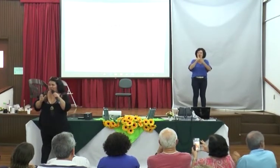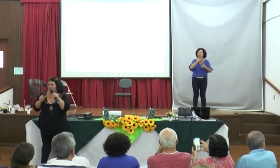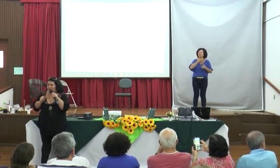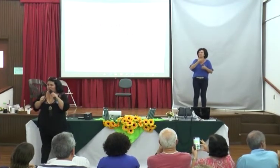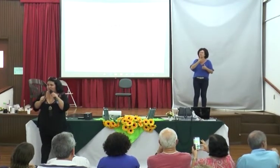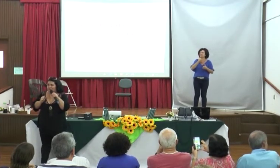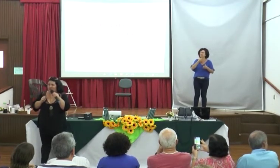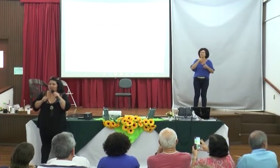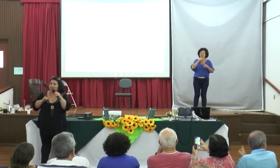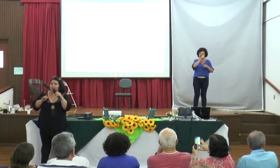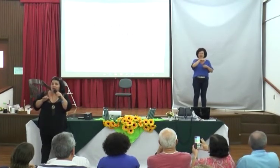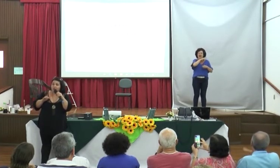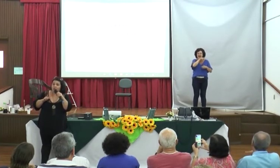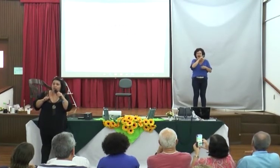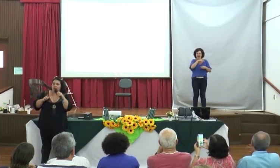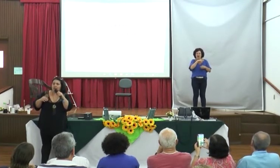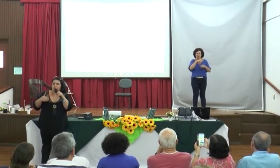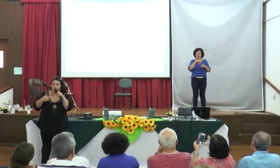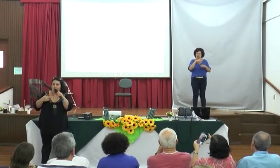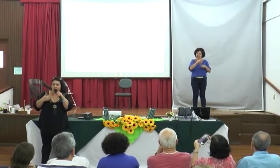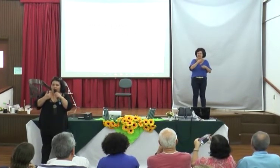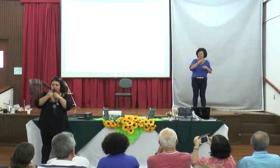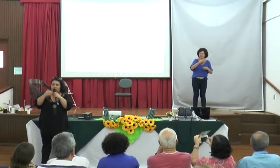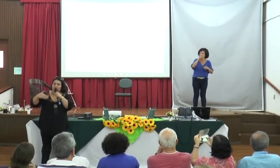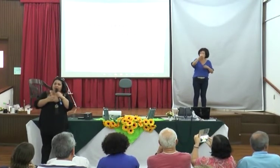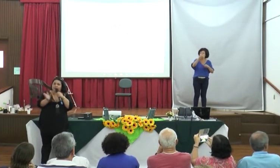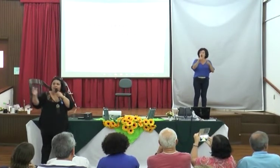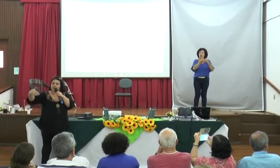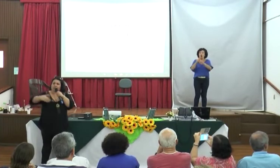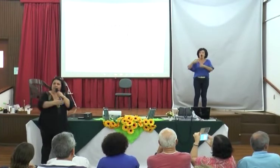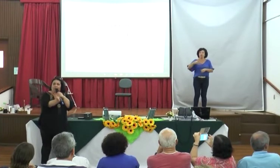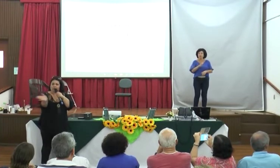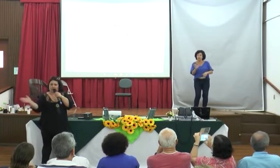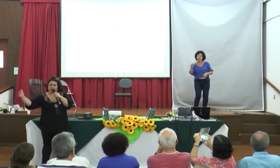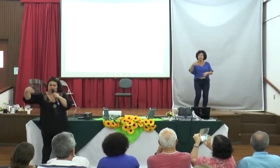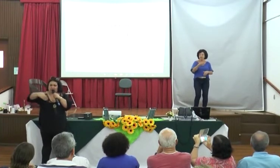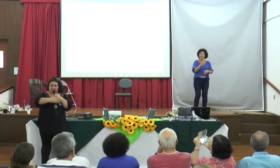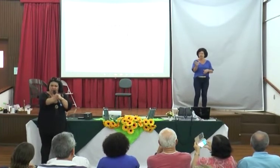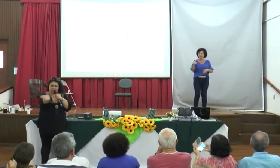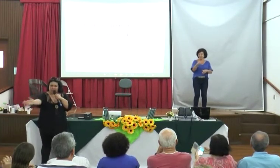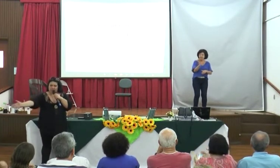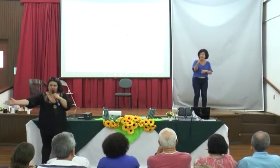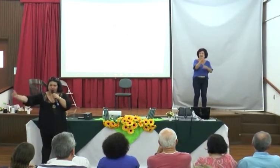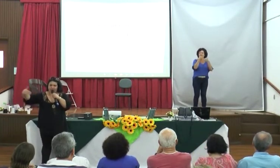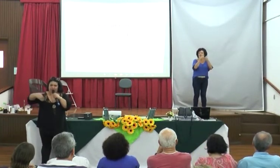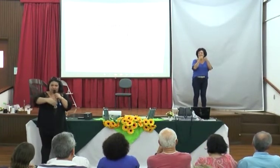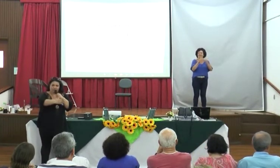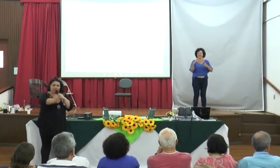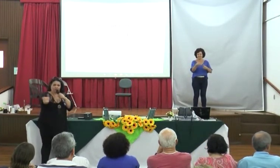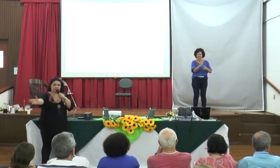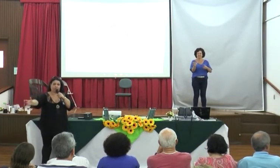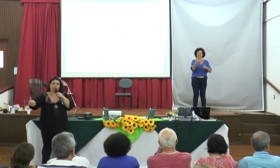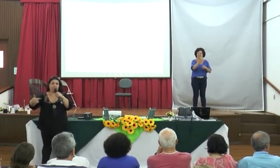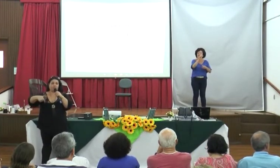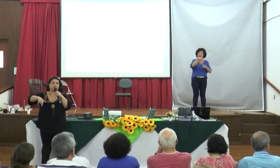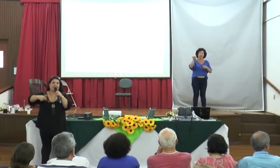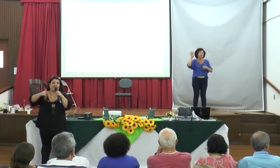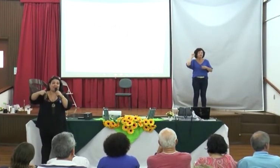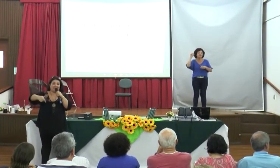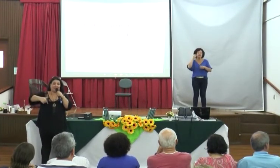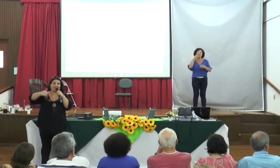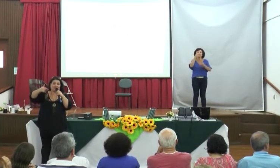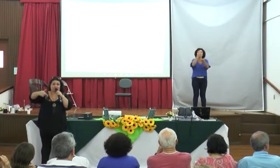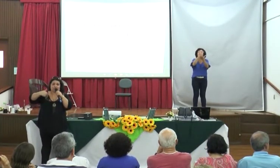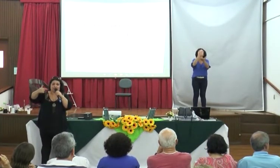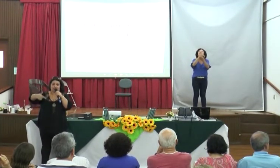porque a cobra é falsa? Não, é um ônibus que dá muitas voltas. E os ouvintes,